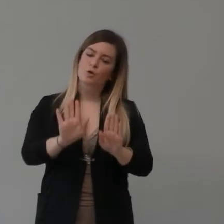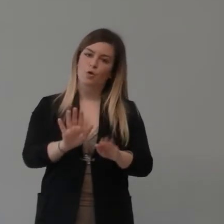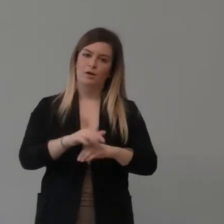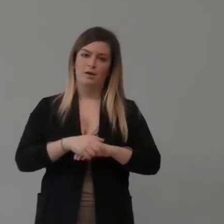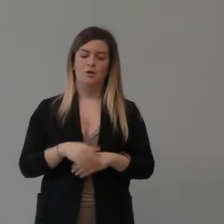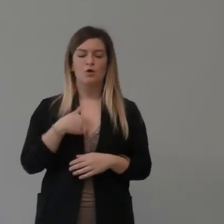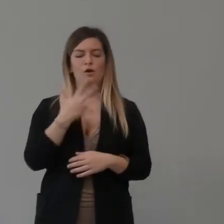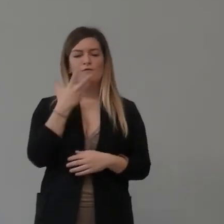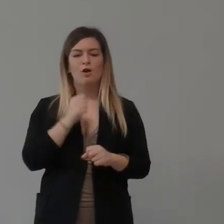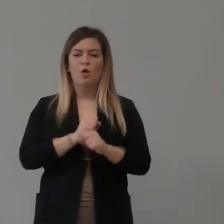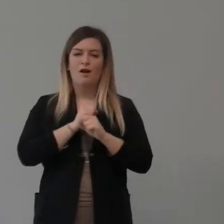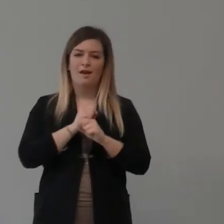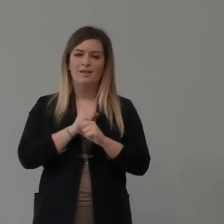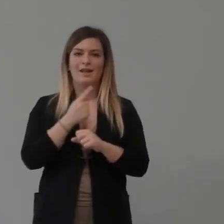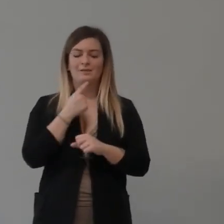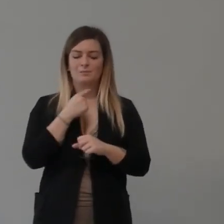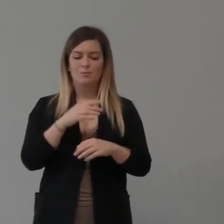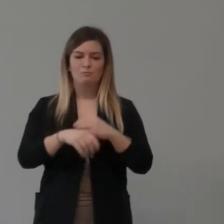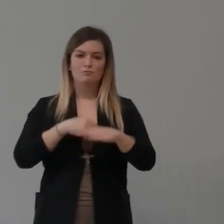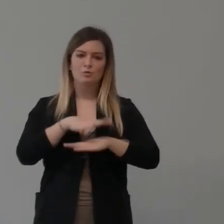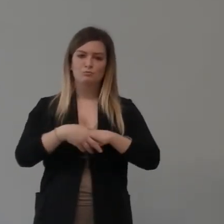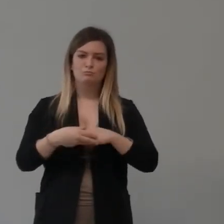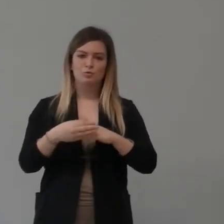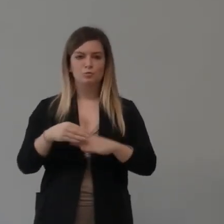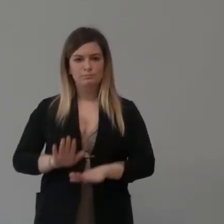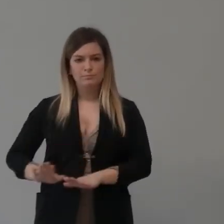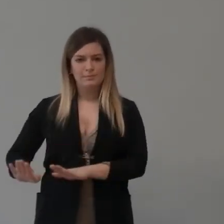il sudario e l'ha messo a parte, perché so che tu tornerai.